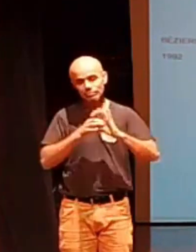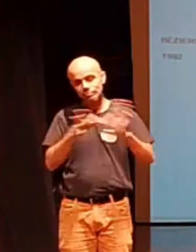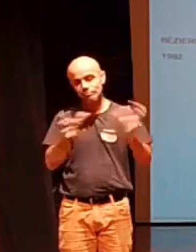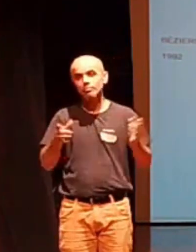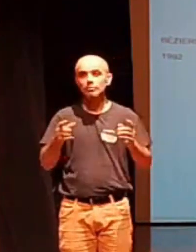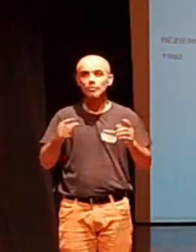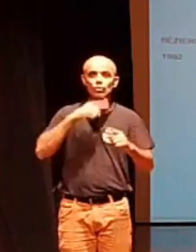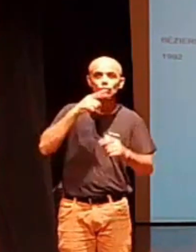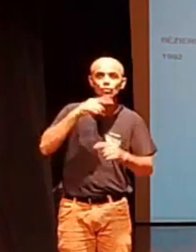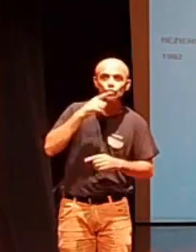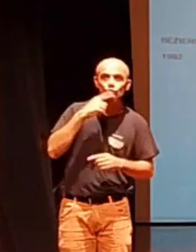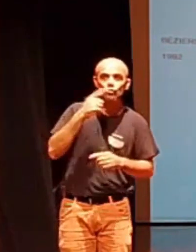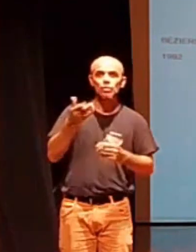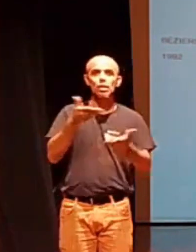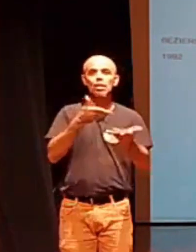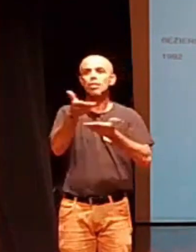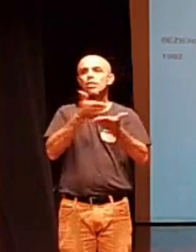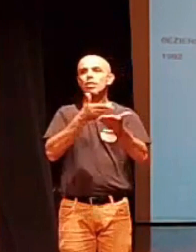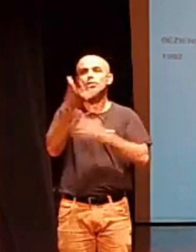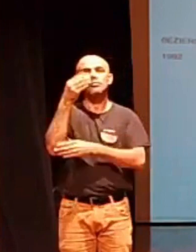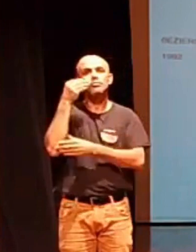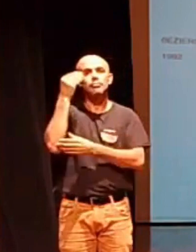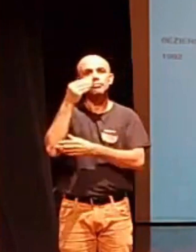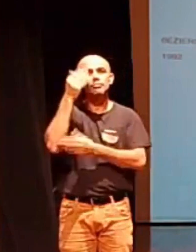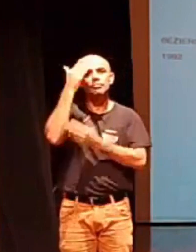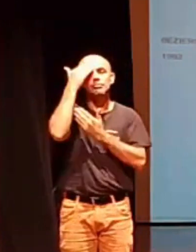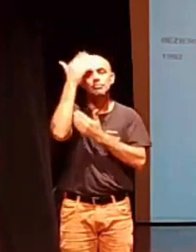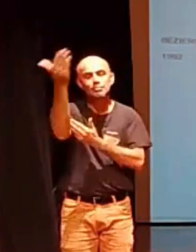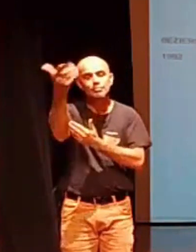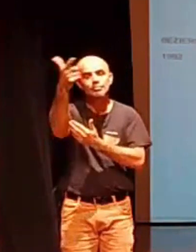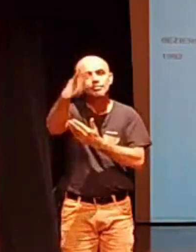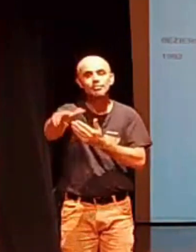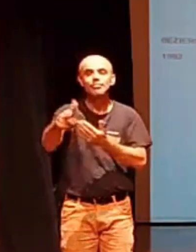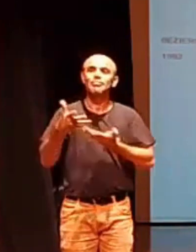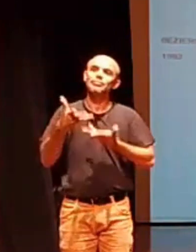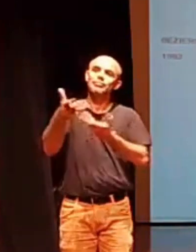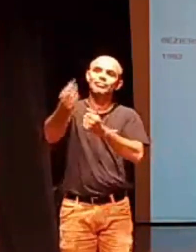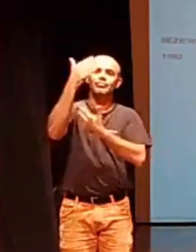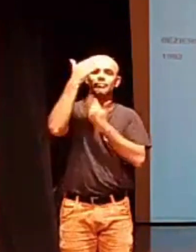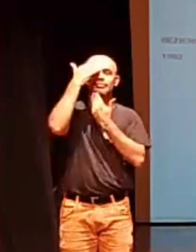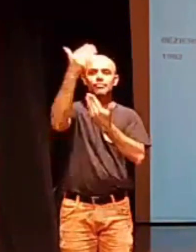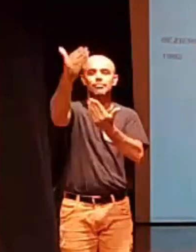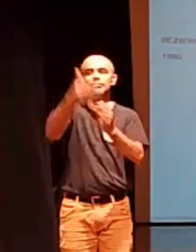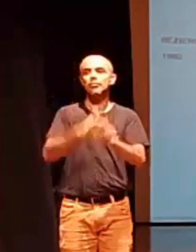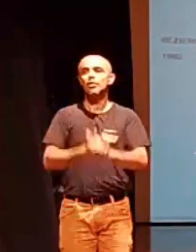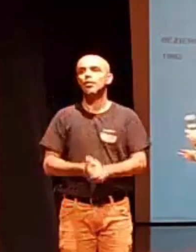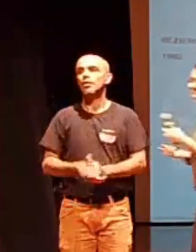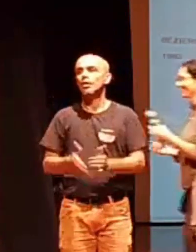dúvida, para trocas de experiências, e agradeço mais uma vez o convite. Muito obrigada.